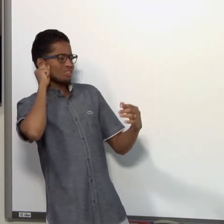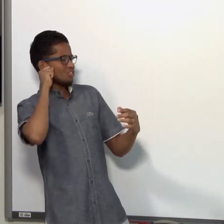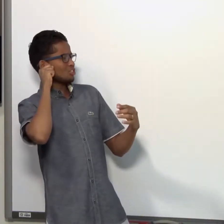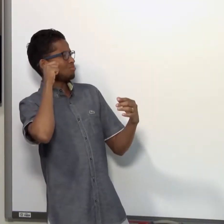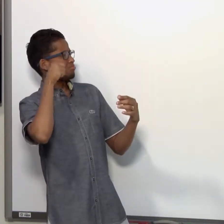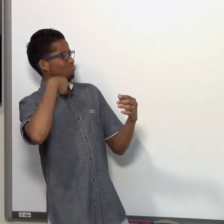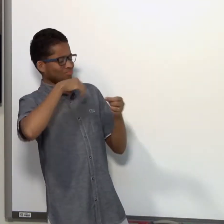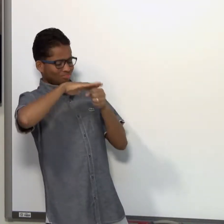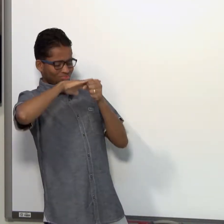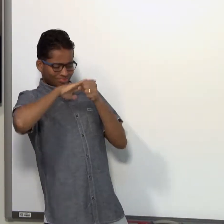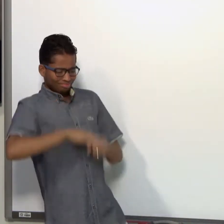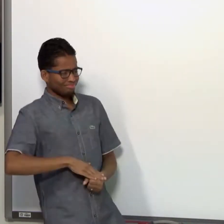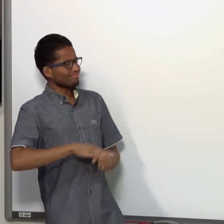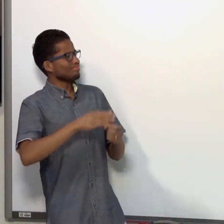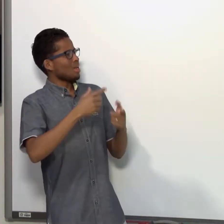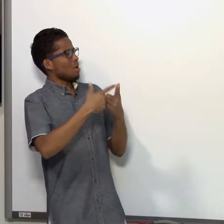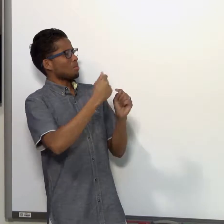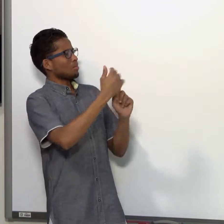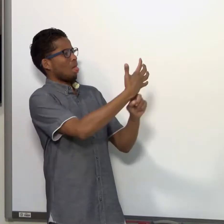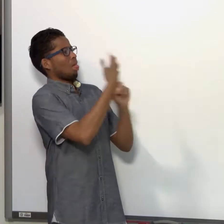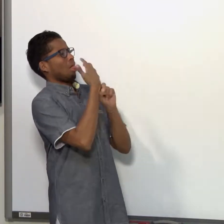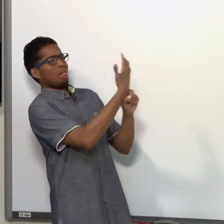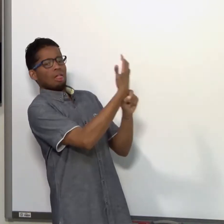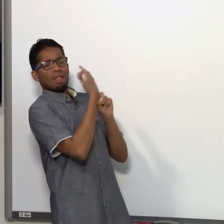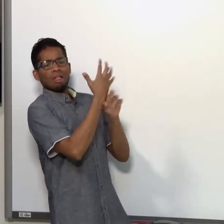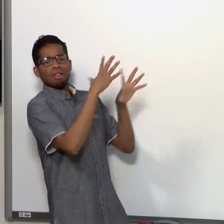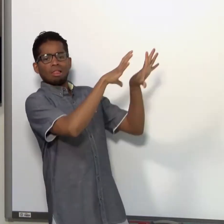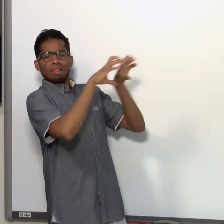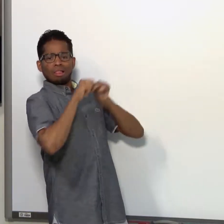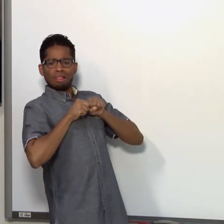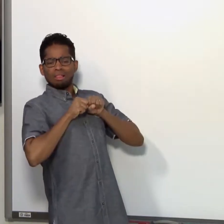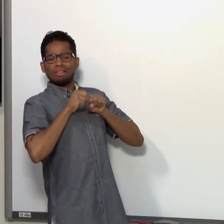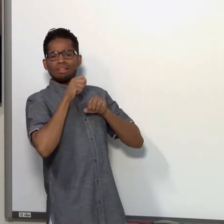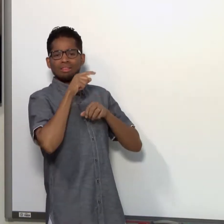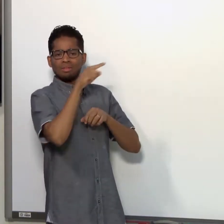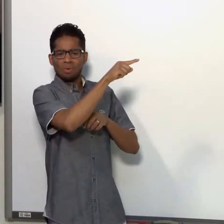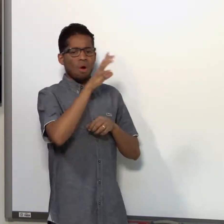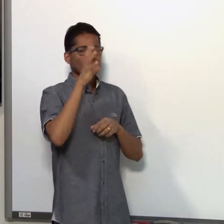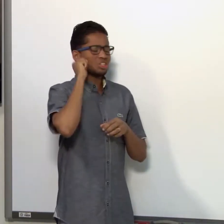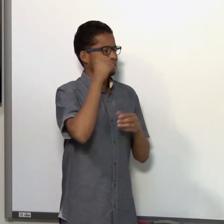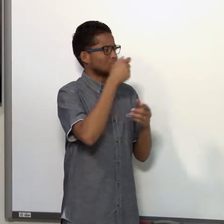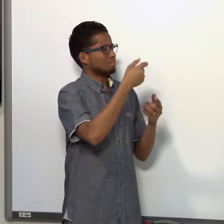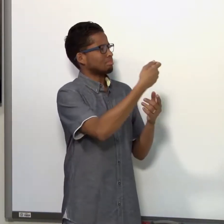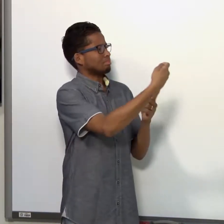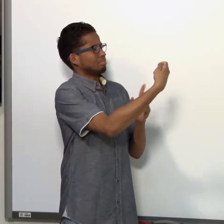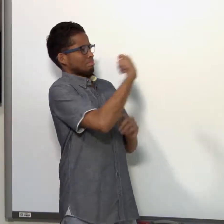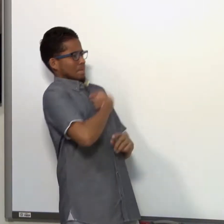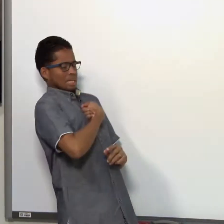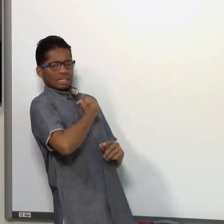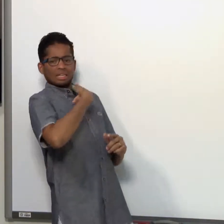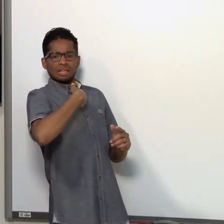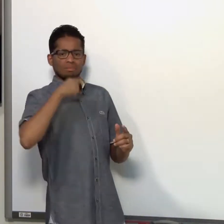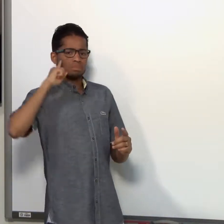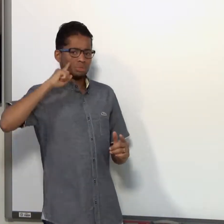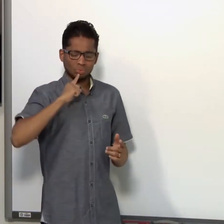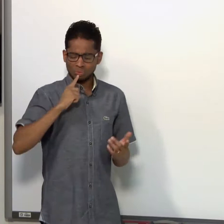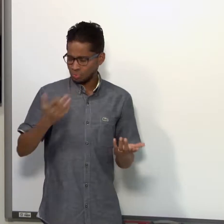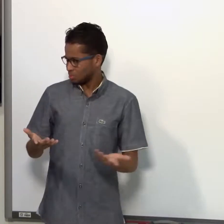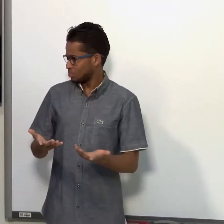surdos, eles devem copiar o modelo dos ouvintes, eles são influenciados pelos ouvintes, a